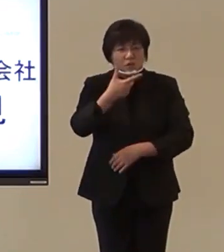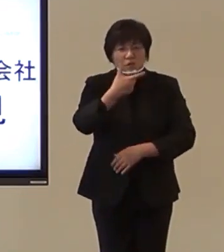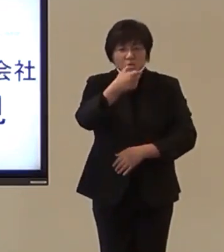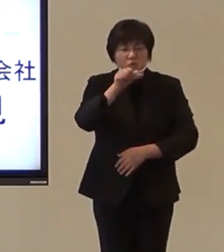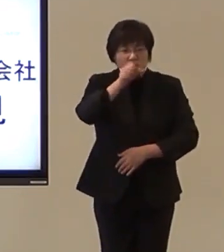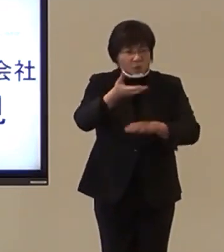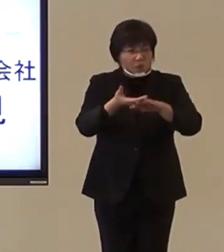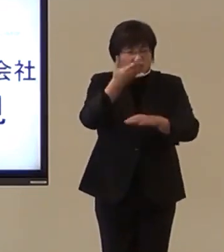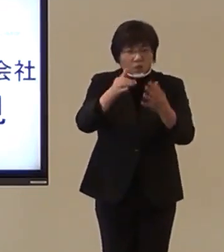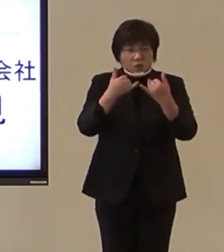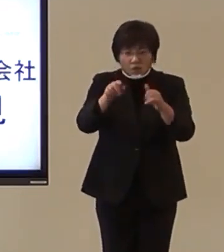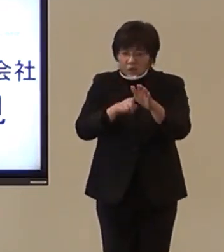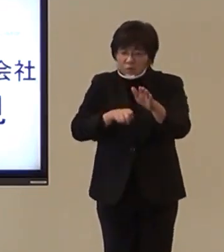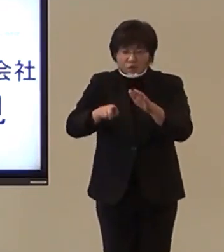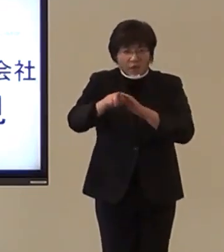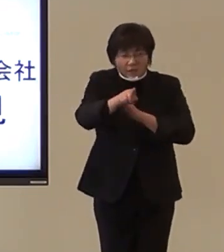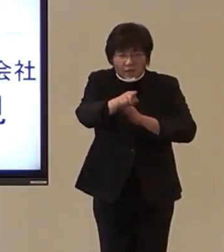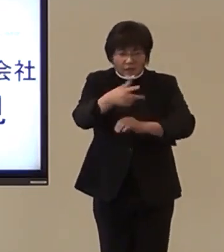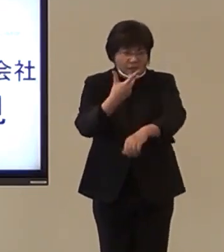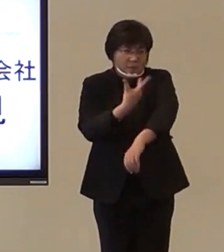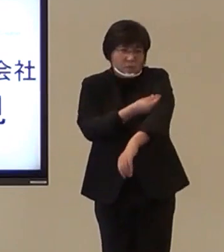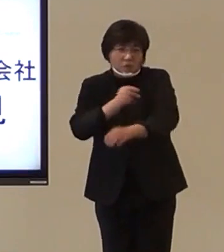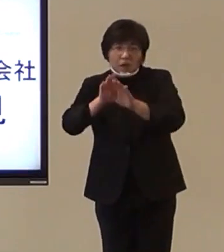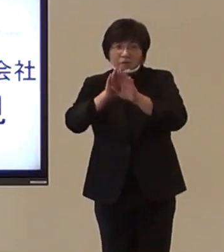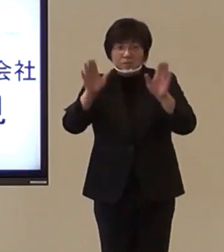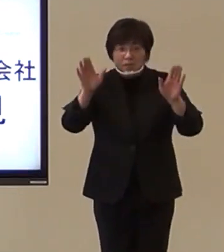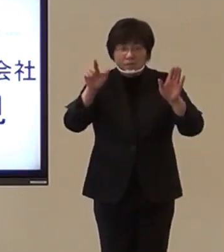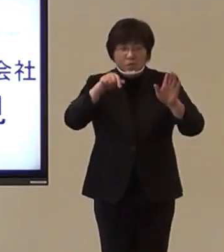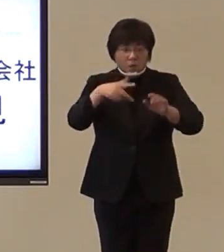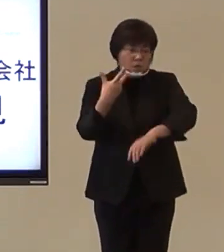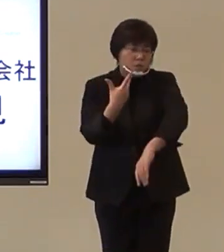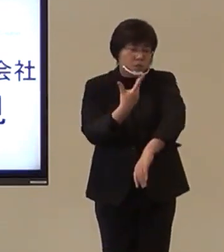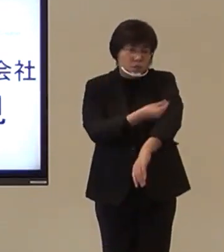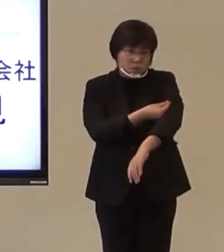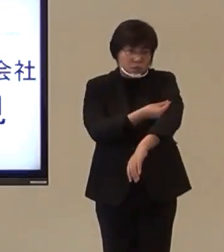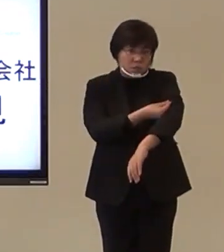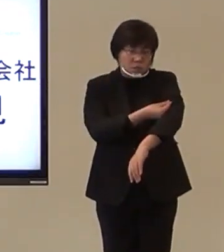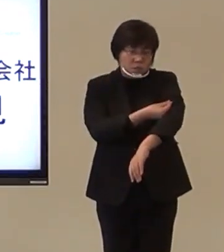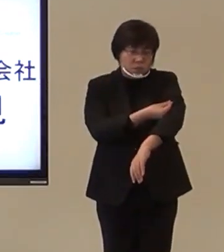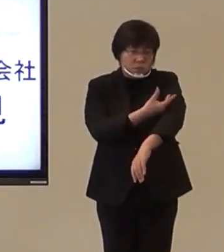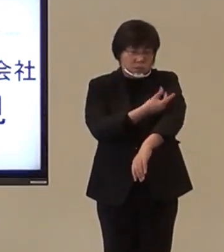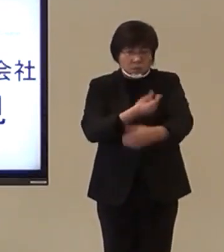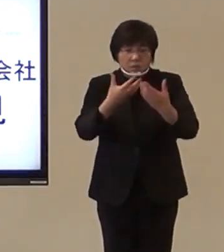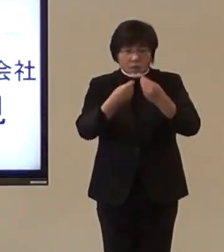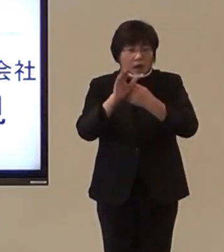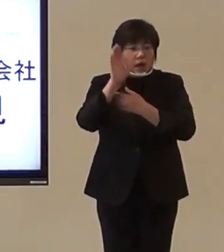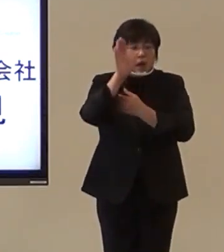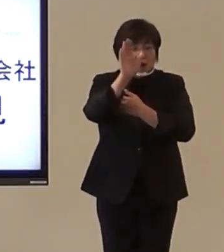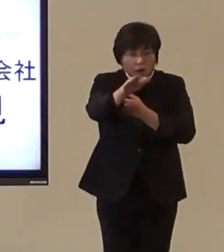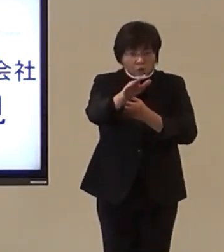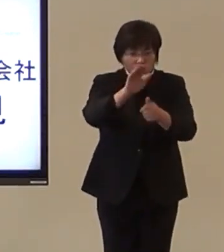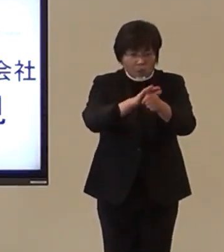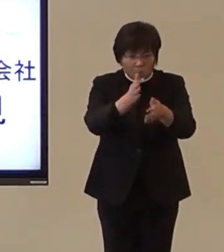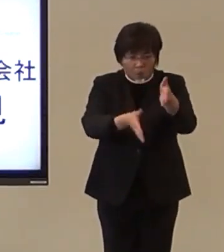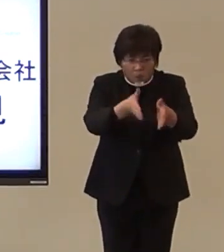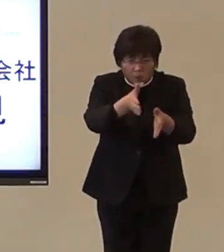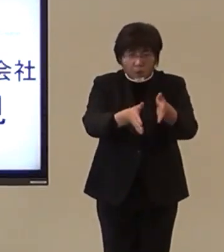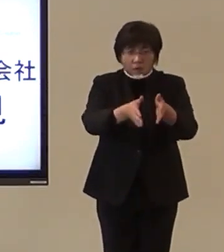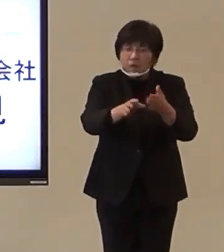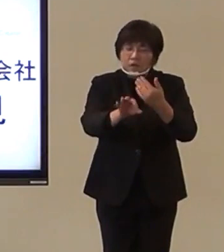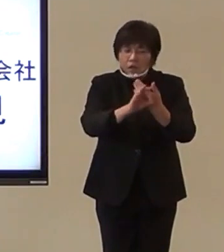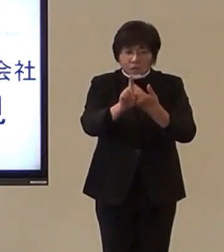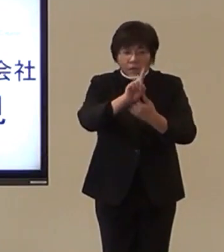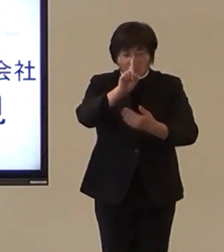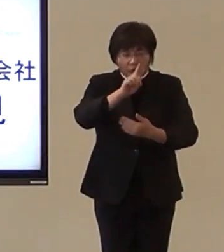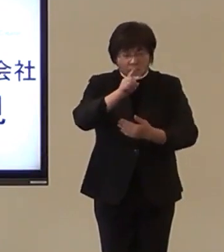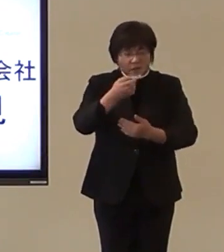ちます。でもこの打つということと、それから打った後のフォロー体制、例えば副作用が起こったらどう